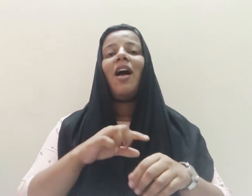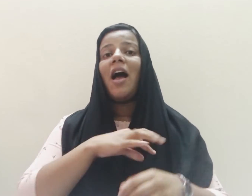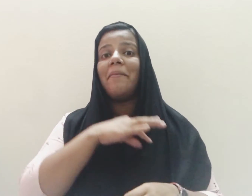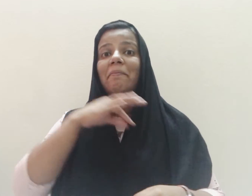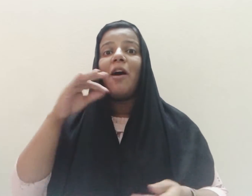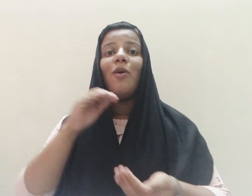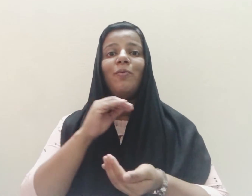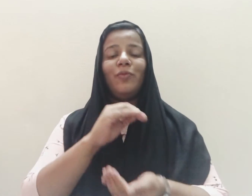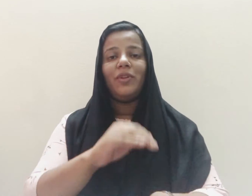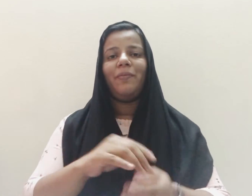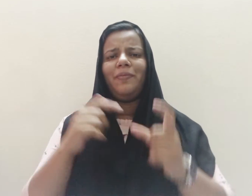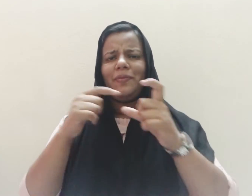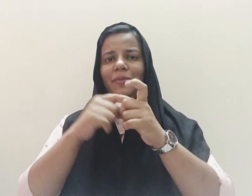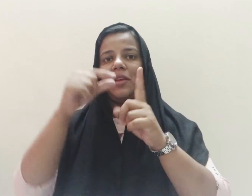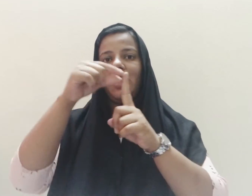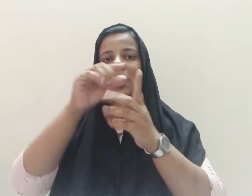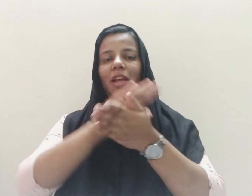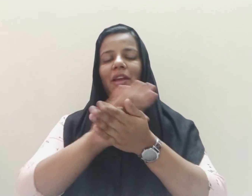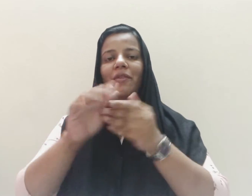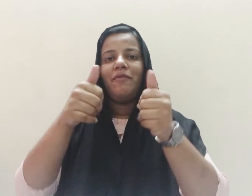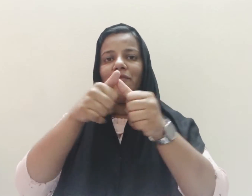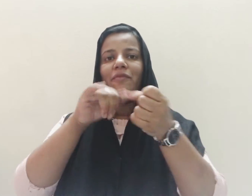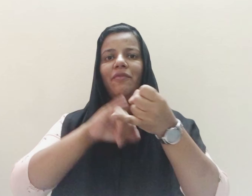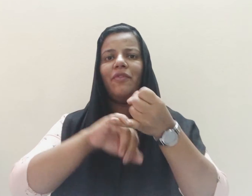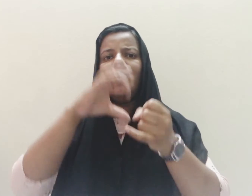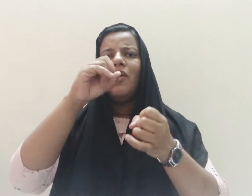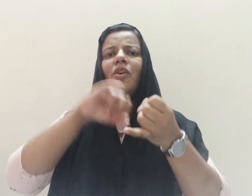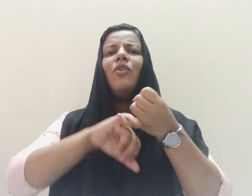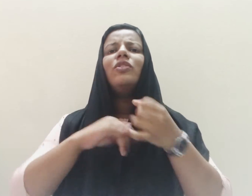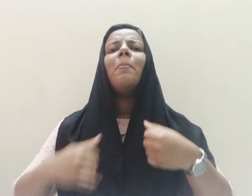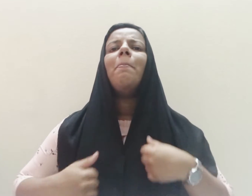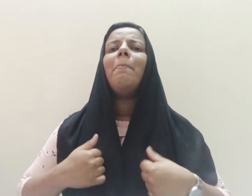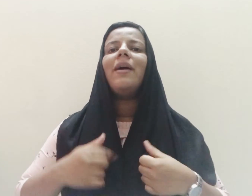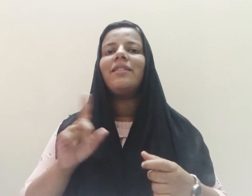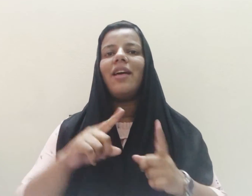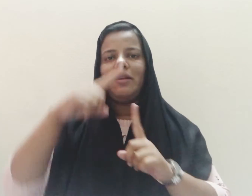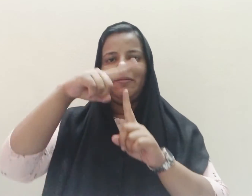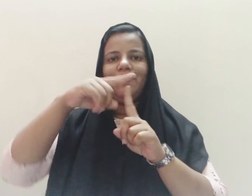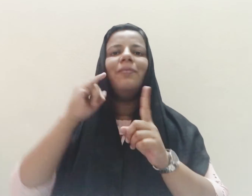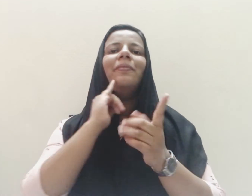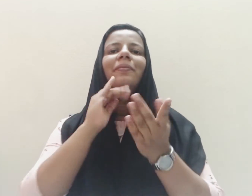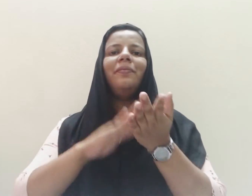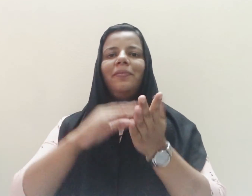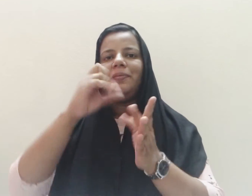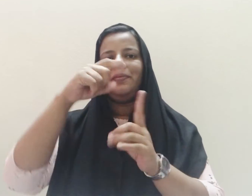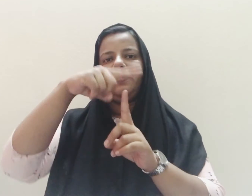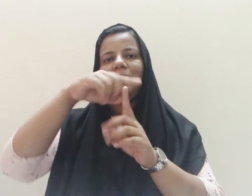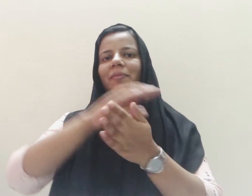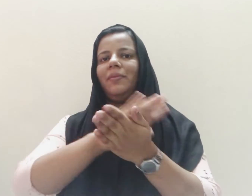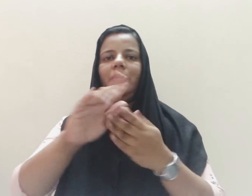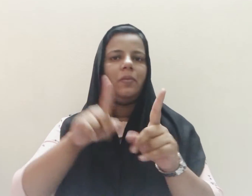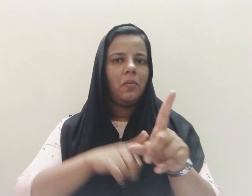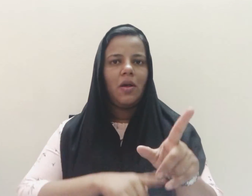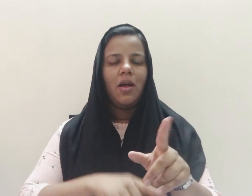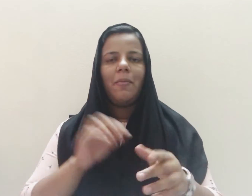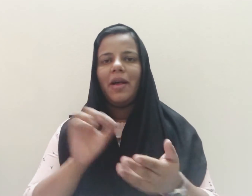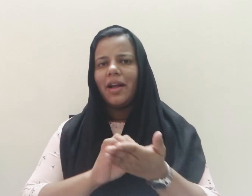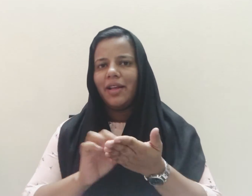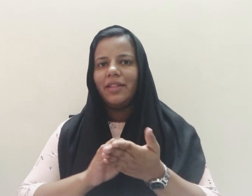അപ്പോൾ എഫോസോസിലെ സഭയിൽ പൗലോസ് തിമോത്തി ഇരിക്കുന്ന സമയത്താണ് പൗലോസ് ലേഖനം എഴുതുന്നത്. അപ്പോസ്തലനായ പൗലോസ് ലേഖനം എഴുതുന്നത്. അപ്പോൾ അദ്ദേഹം